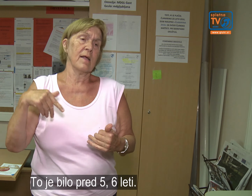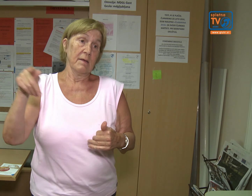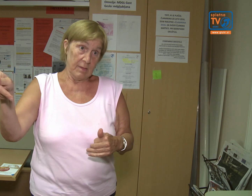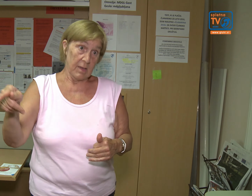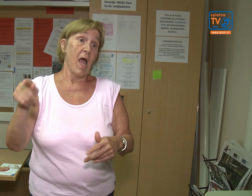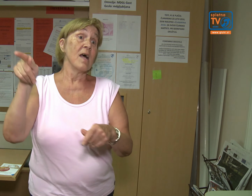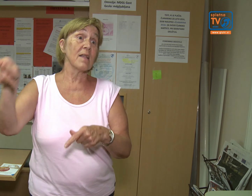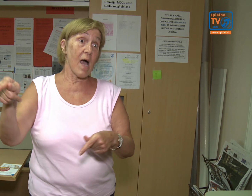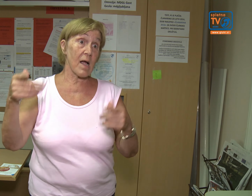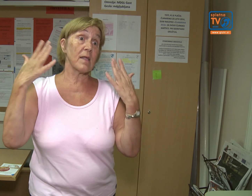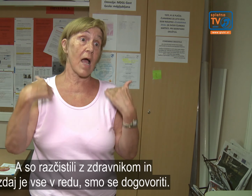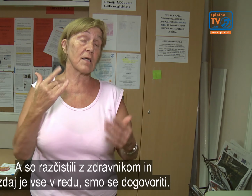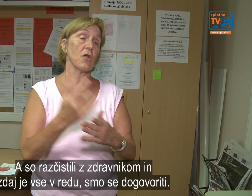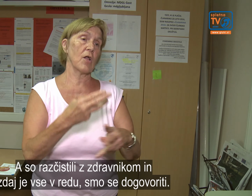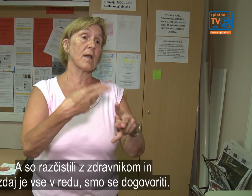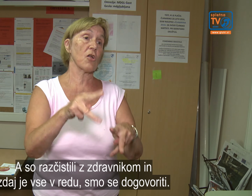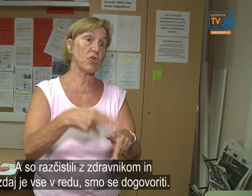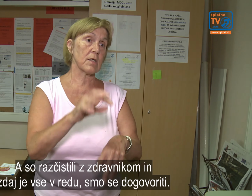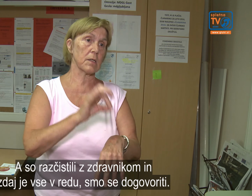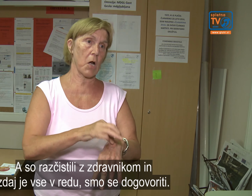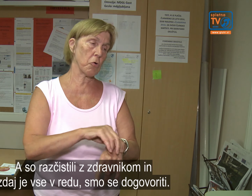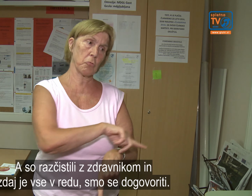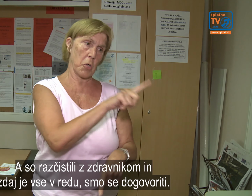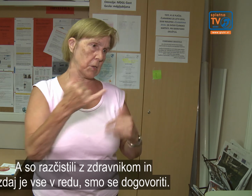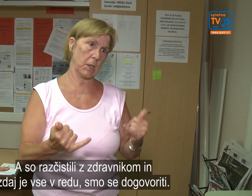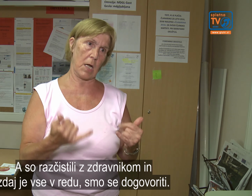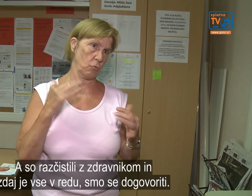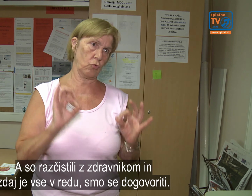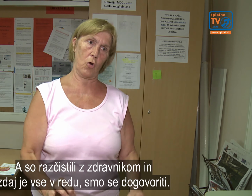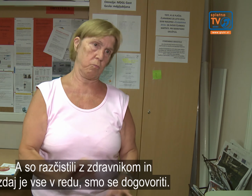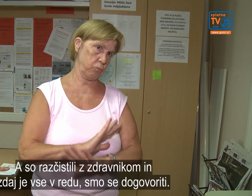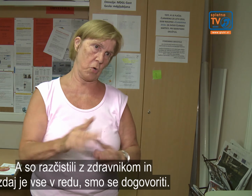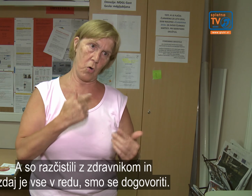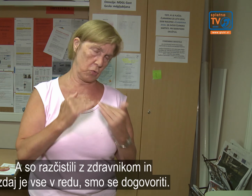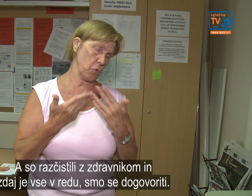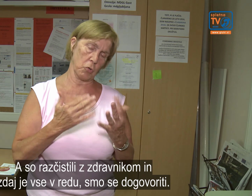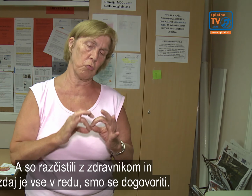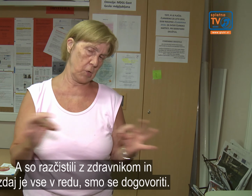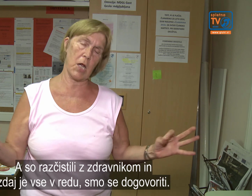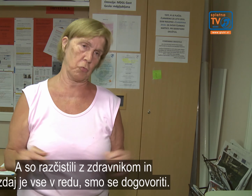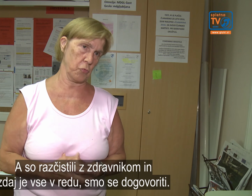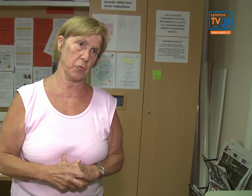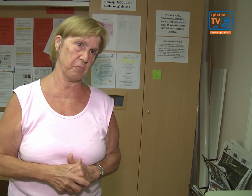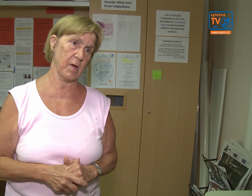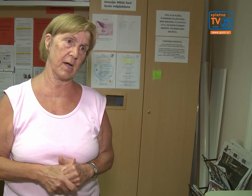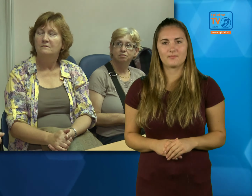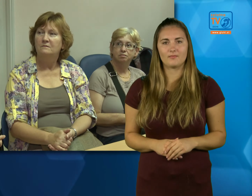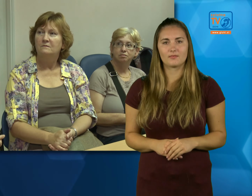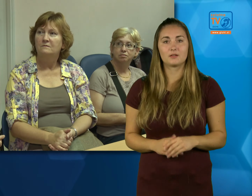zastaj. Da ka jasna se različica, da je to robotno uredu.